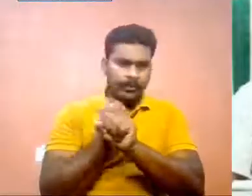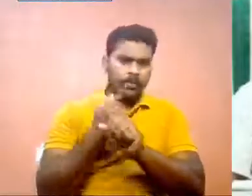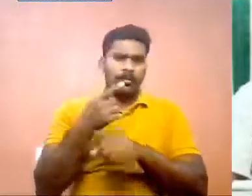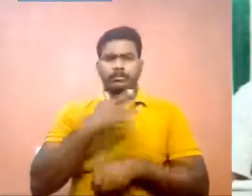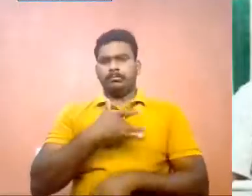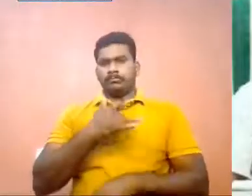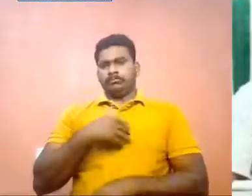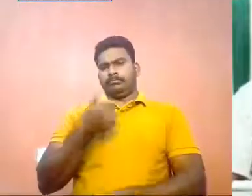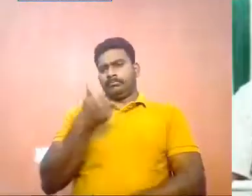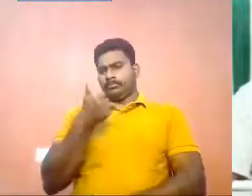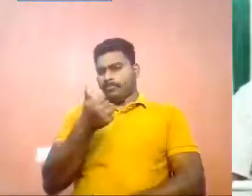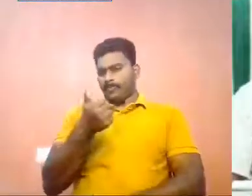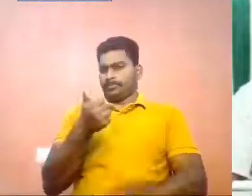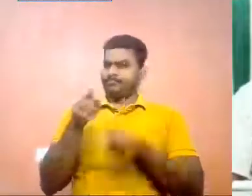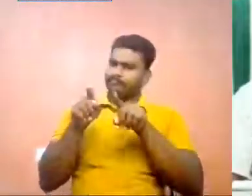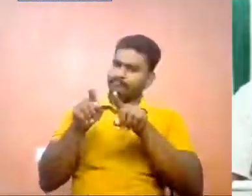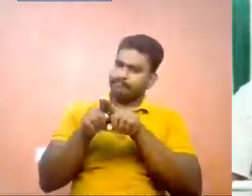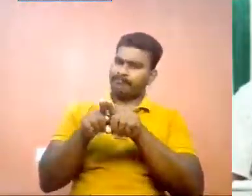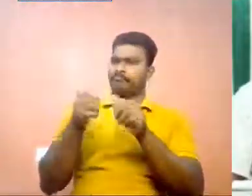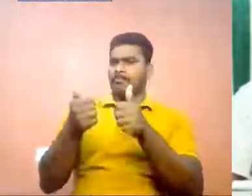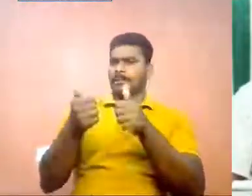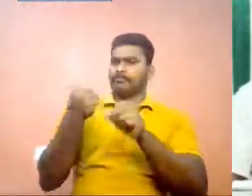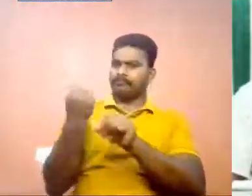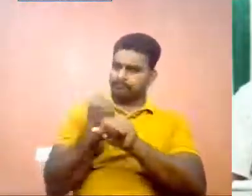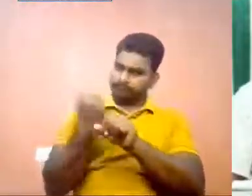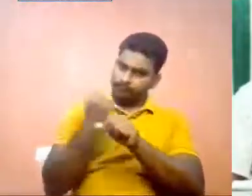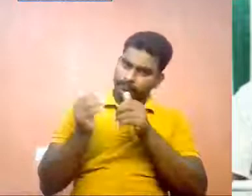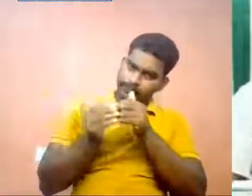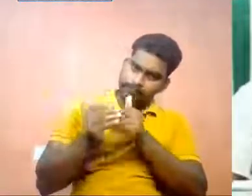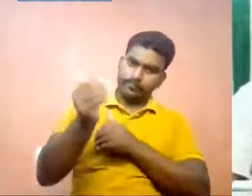അത് തുടരണം എന്ന് തന്നെയാണ് കണ്ടത്.